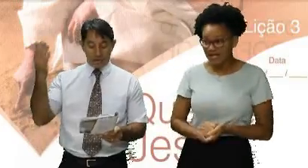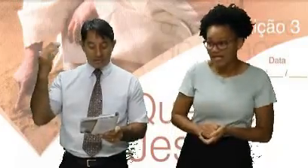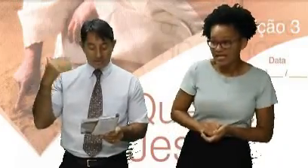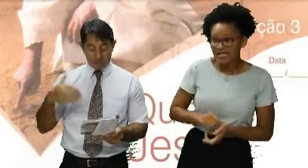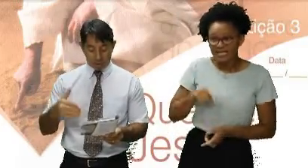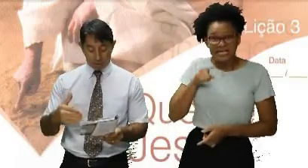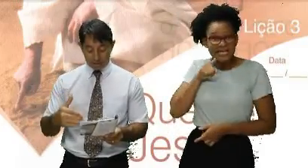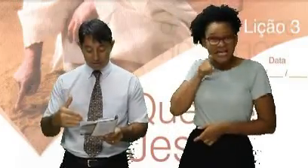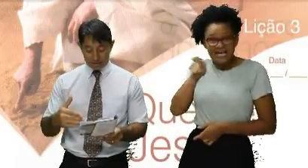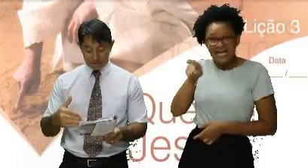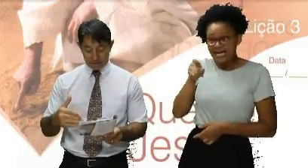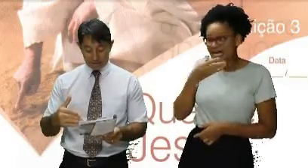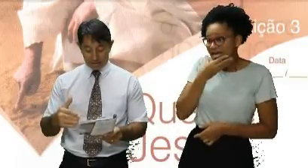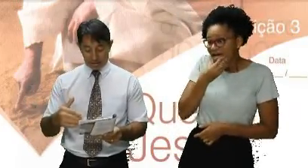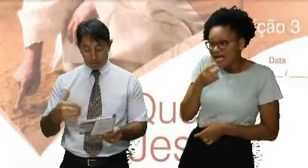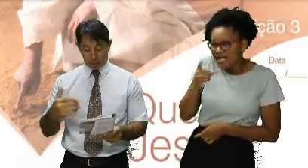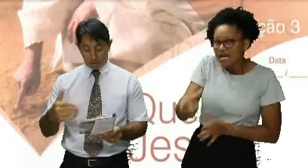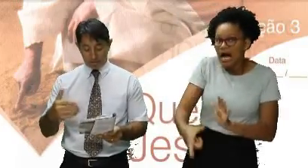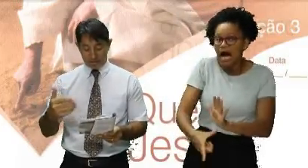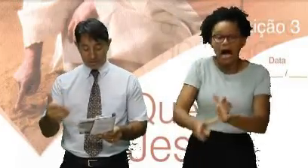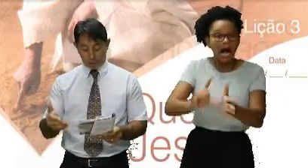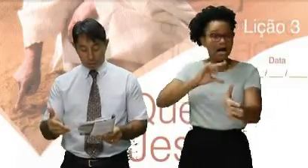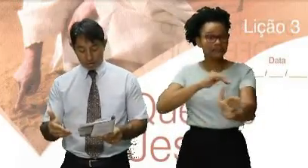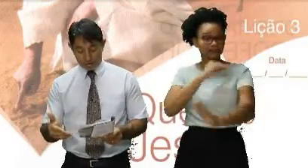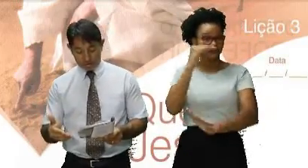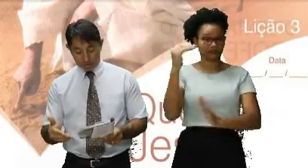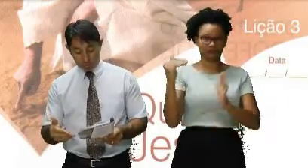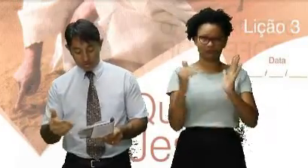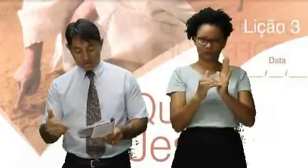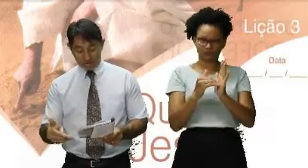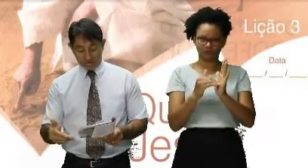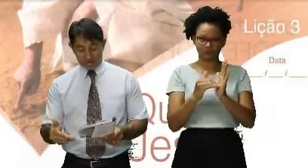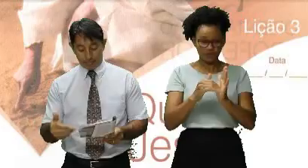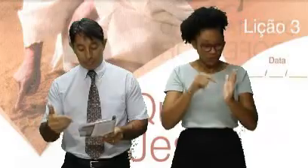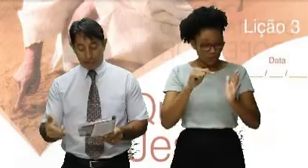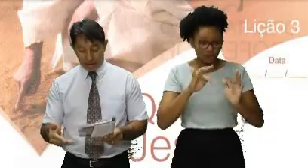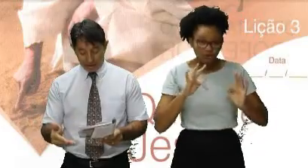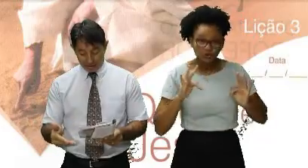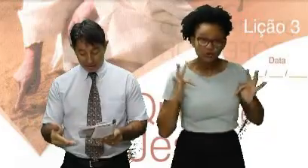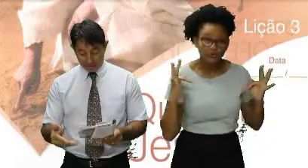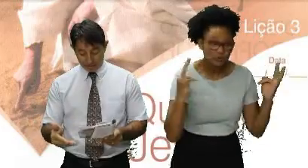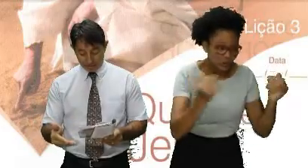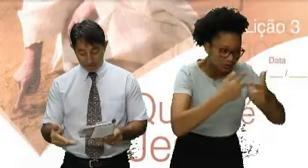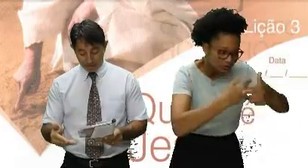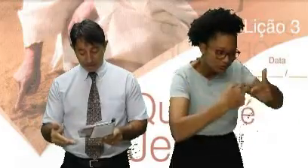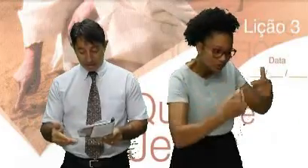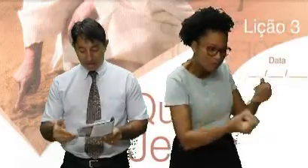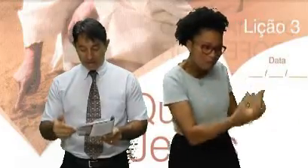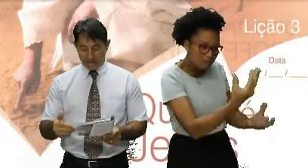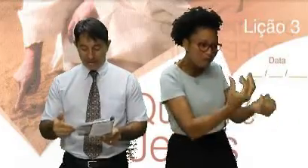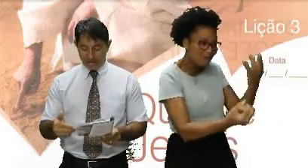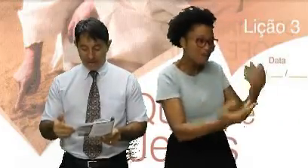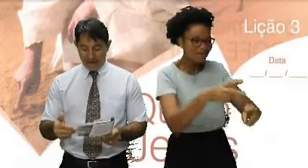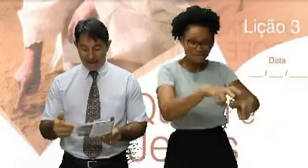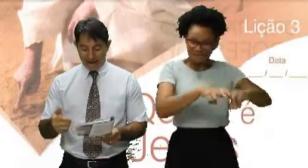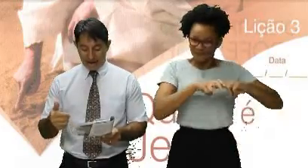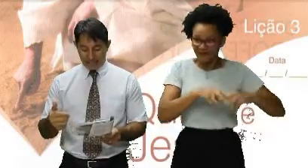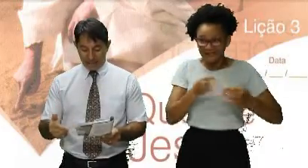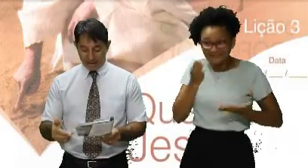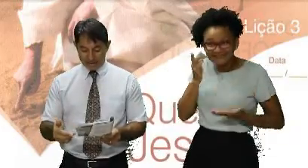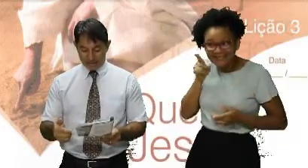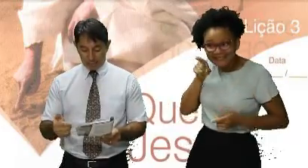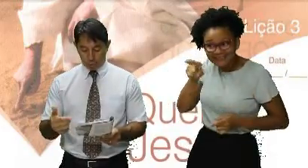de todas as coisas, e todas as coisas subsistem por ele. E ele é